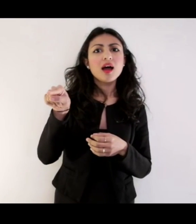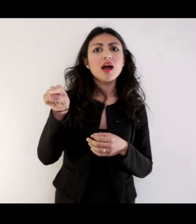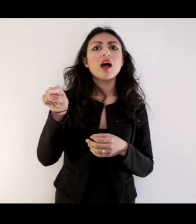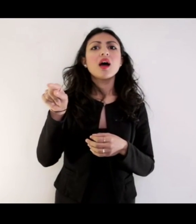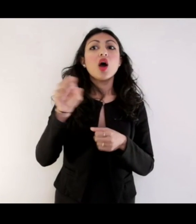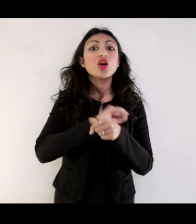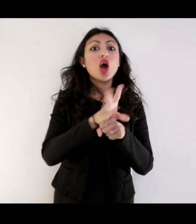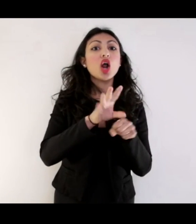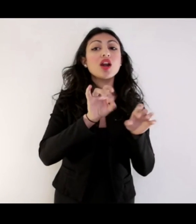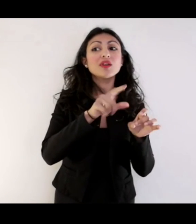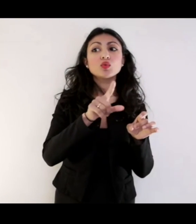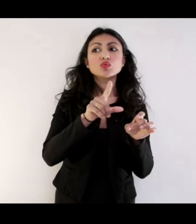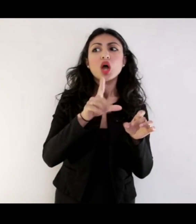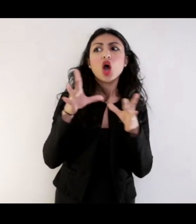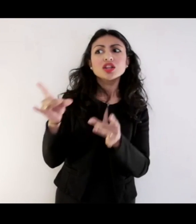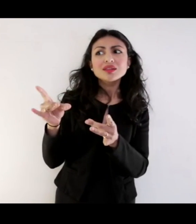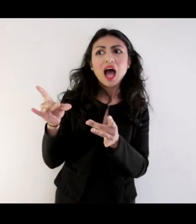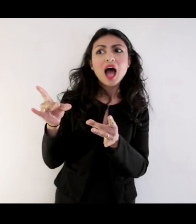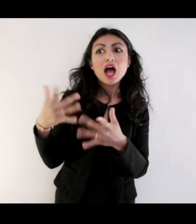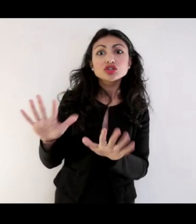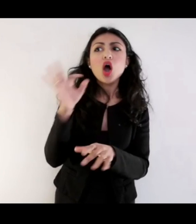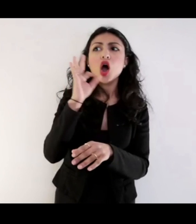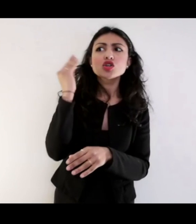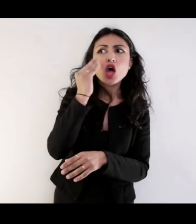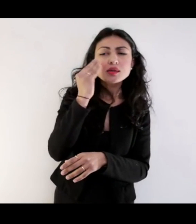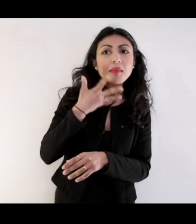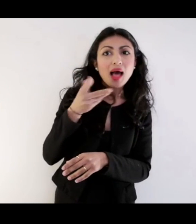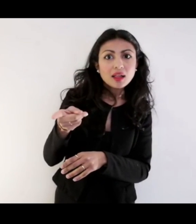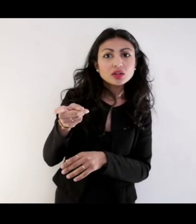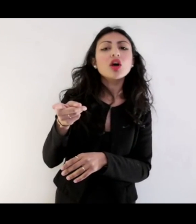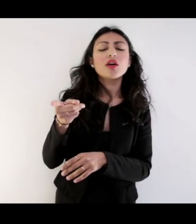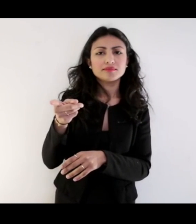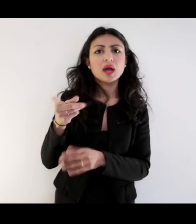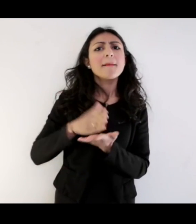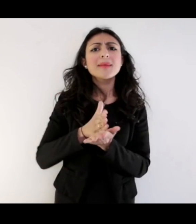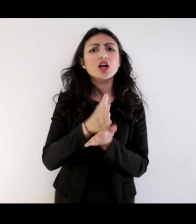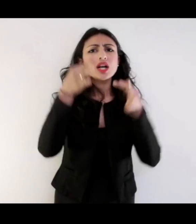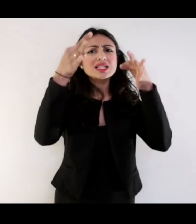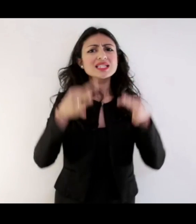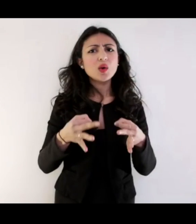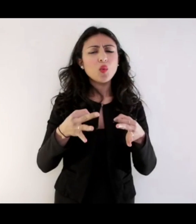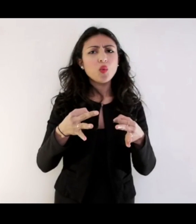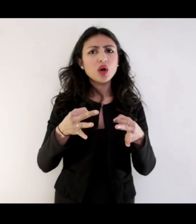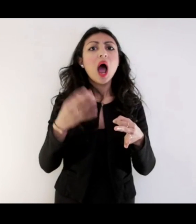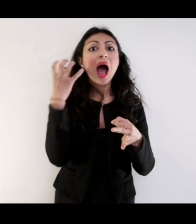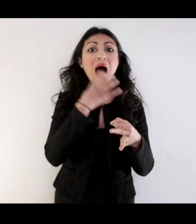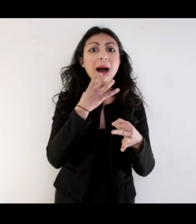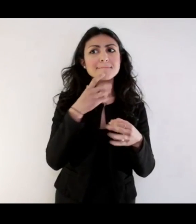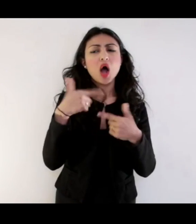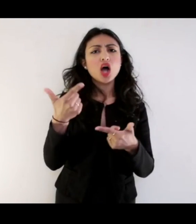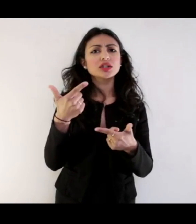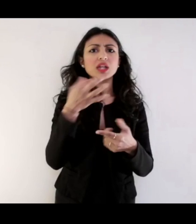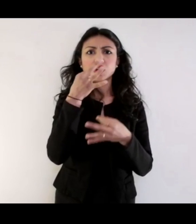con sospetto infezione da Covid e a maggior ragione per la gravida con un'infezione da Covid, quindi sono